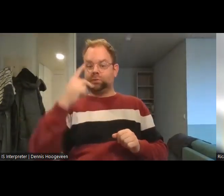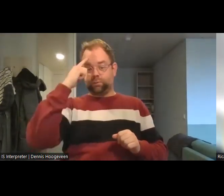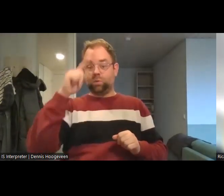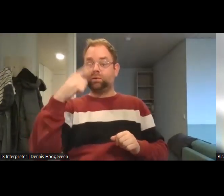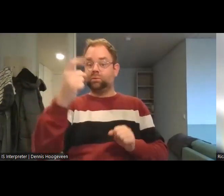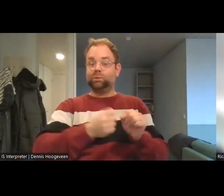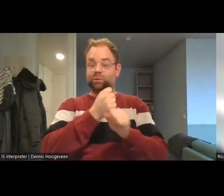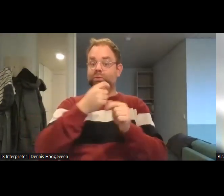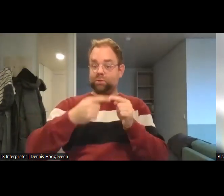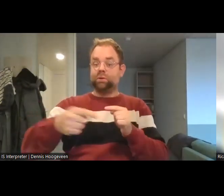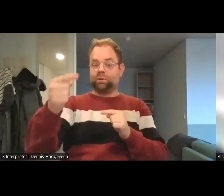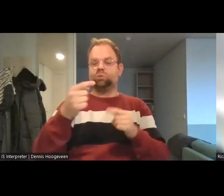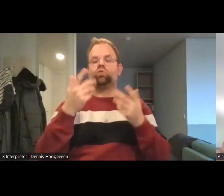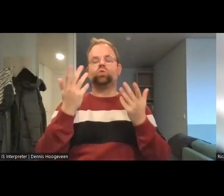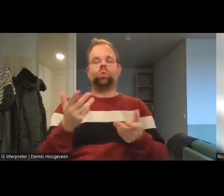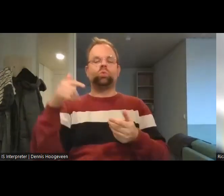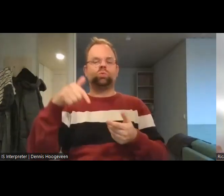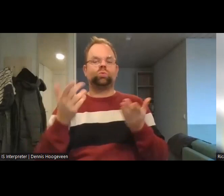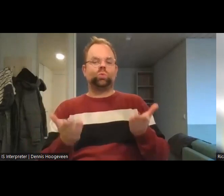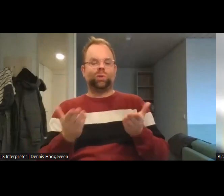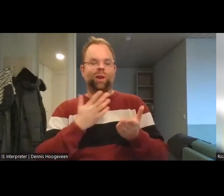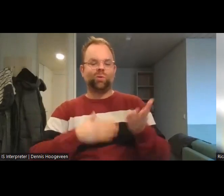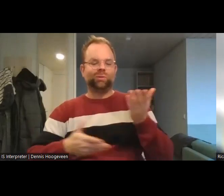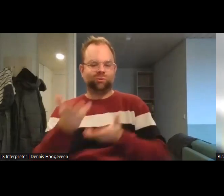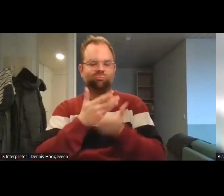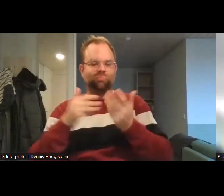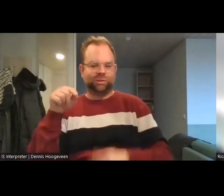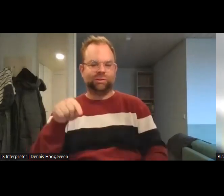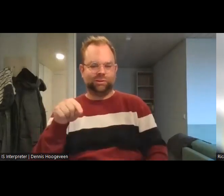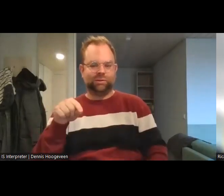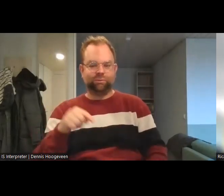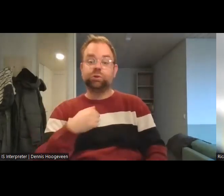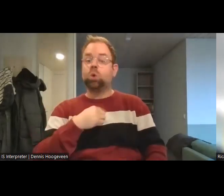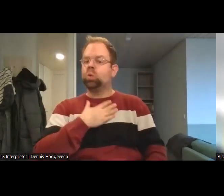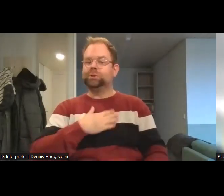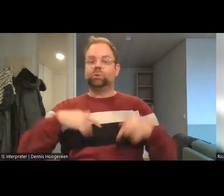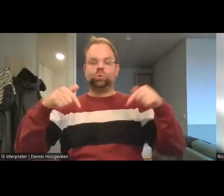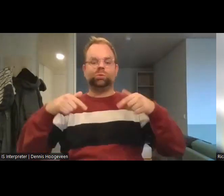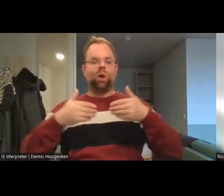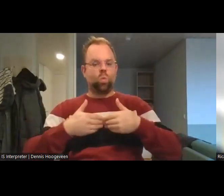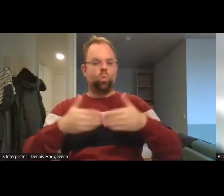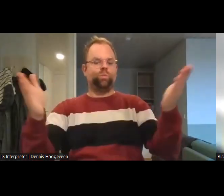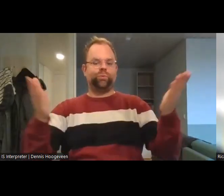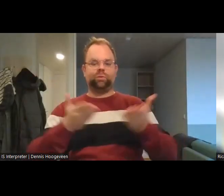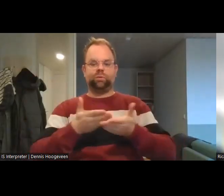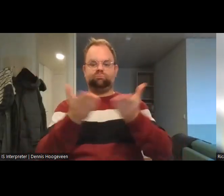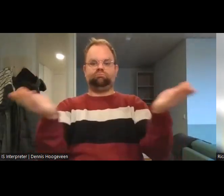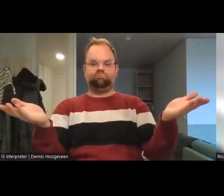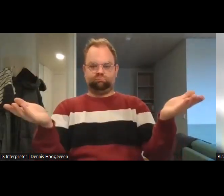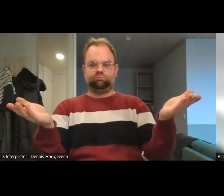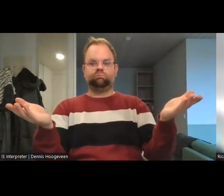voulez utiliser votre microphone, vous pouvez lever votre main et nous